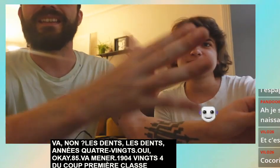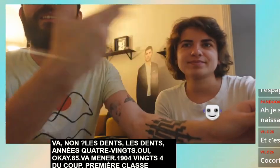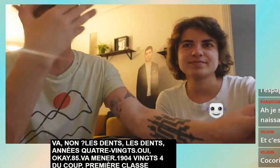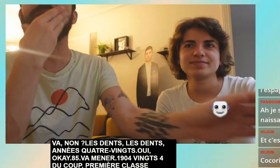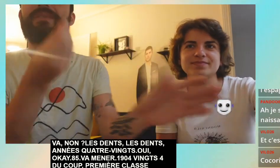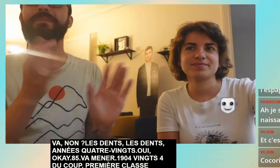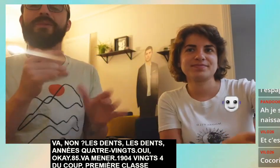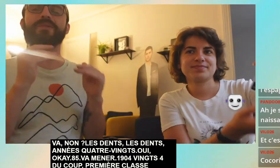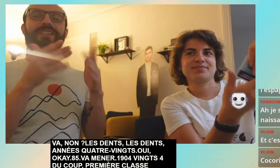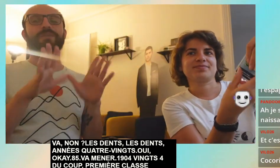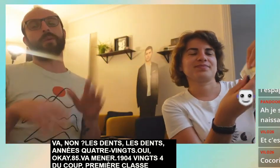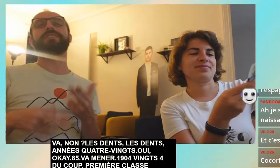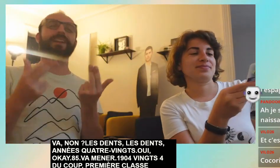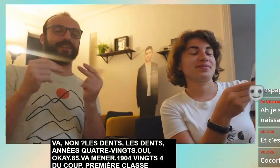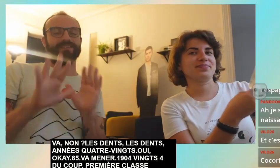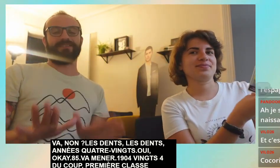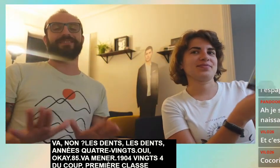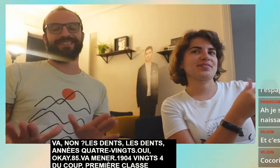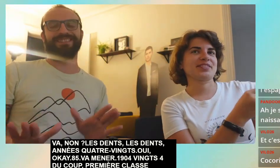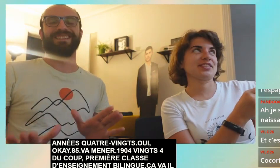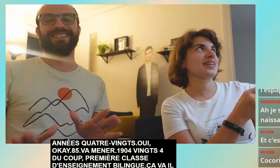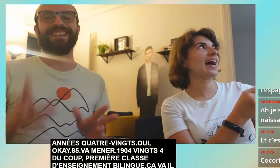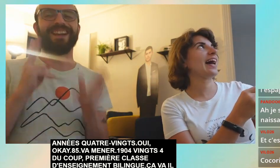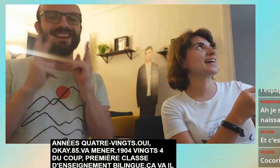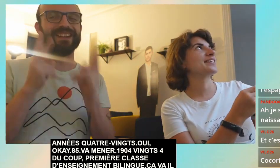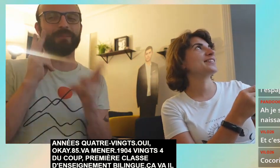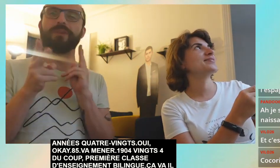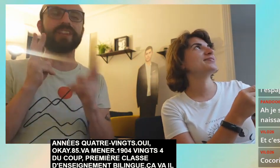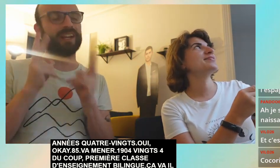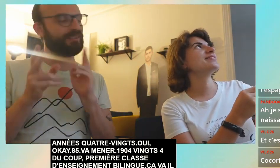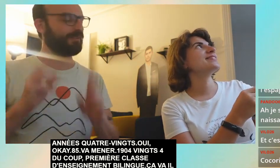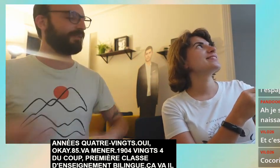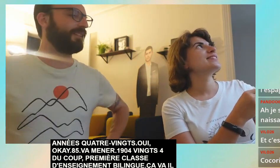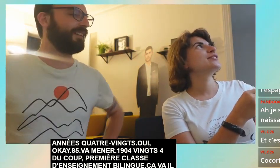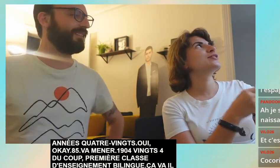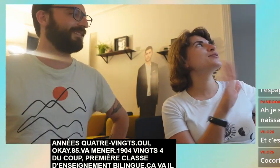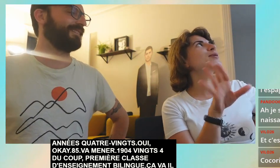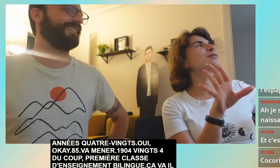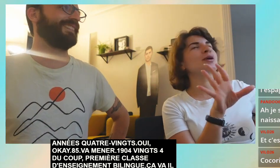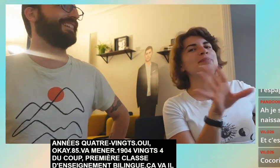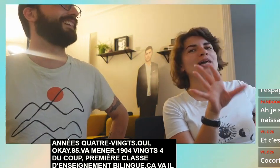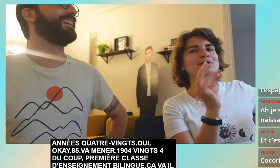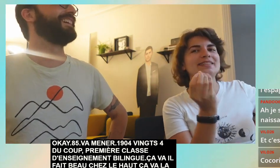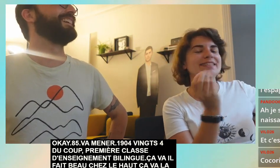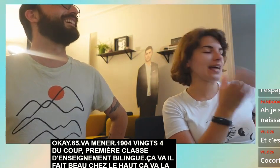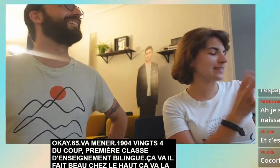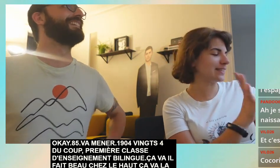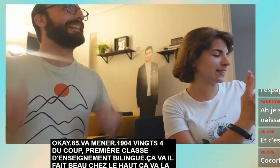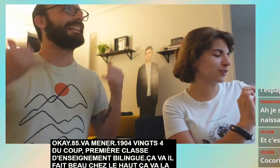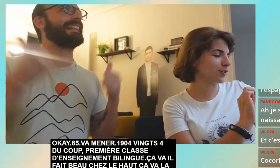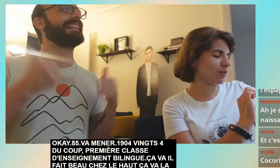Ça va, il fait beau chez nous. Oh, ça va. Voilà. La Bretagne, Je vous montrerai pas le désastre.